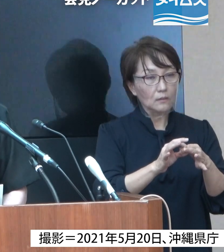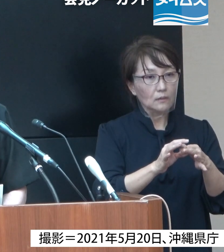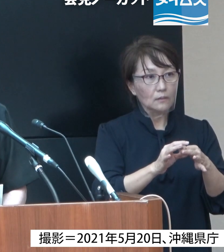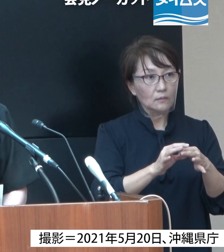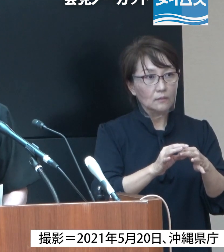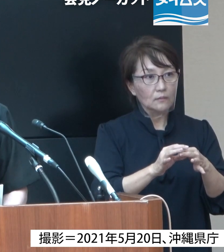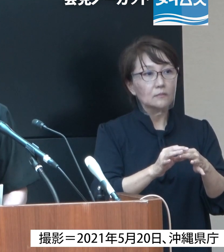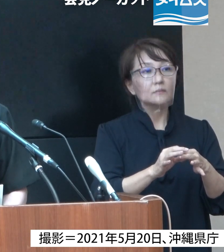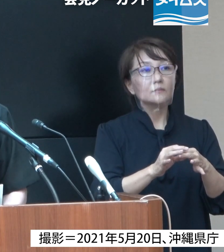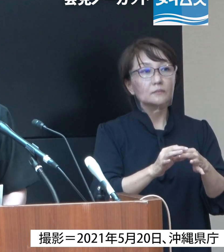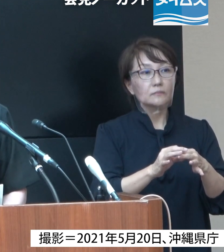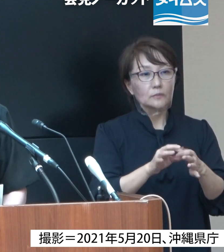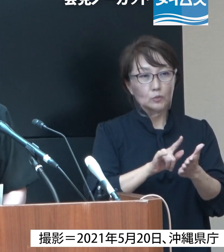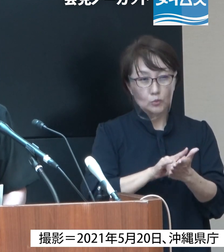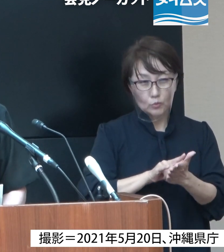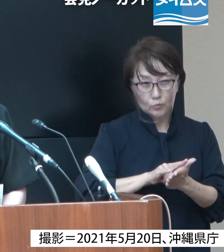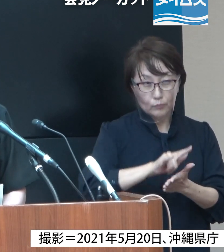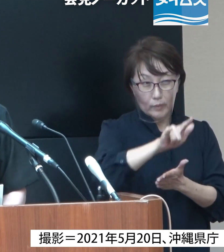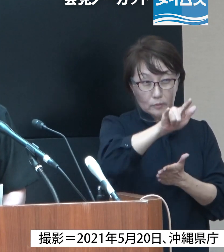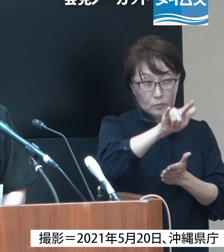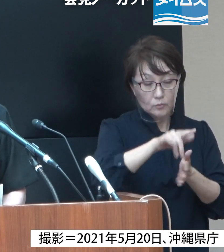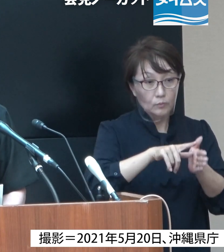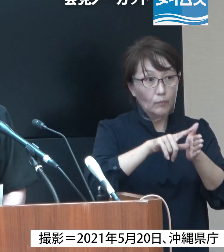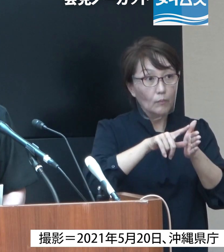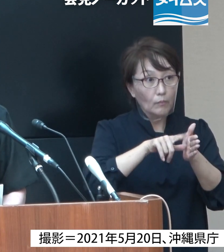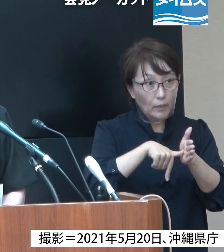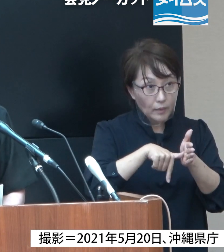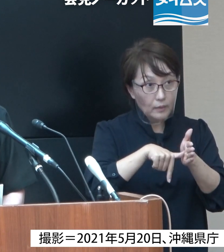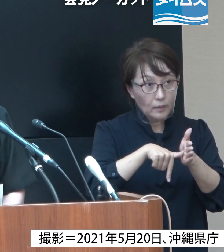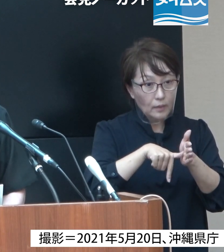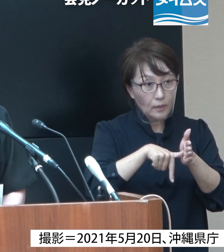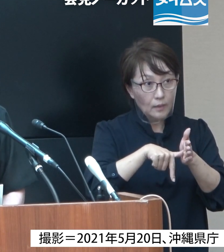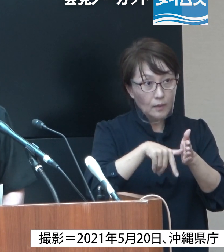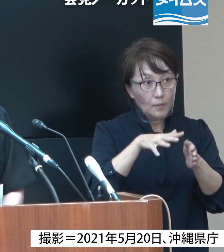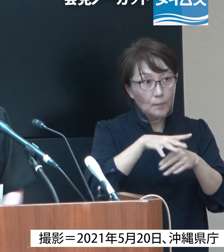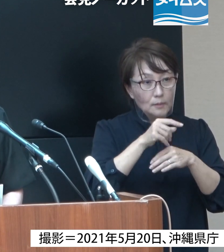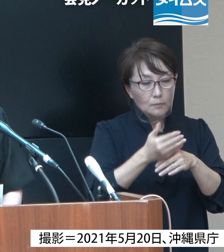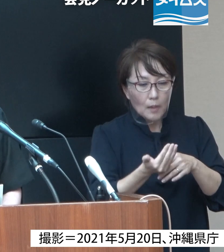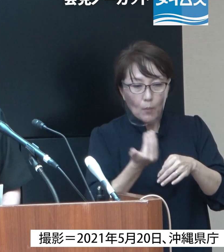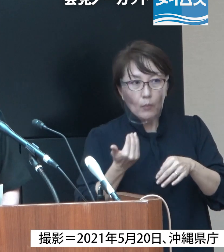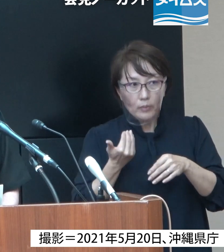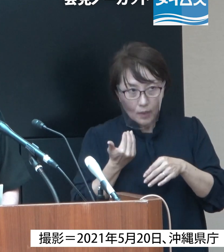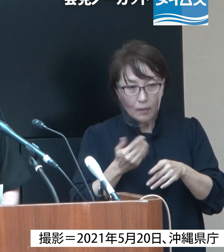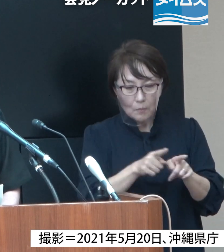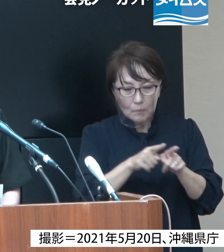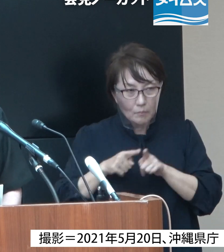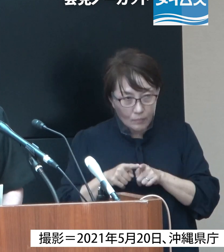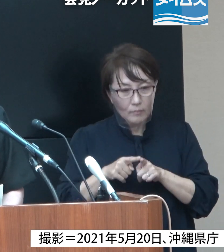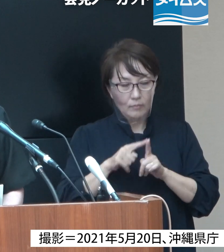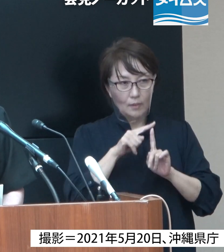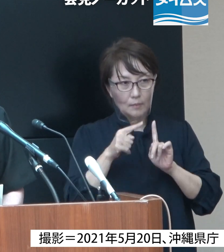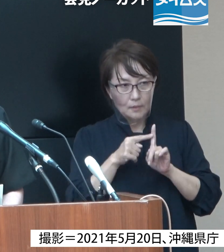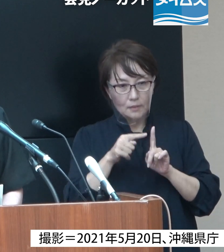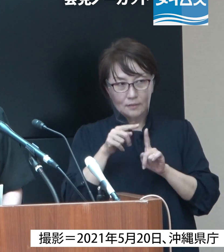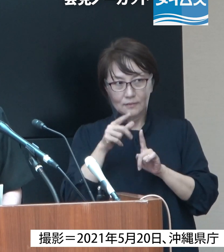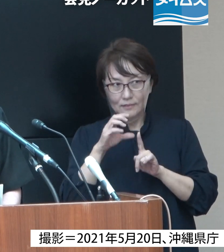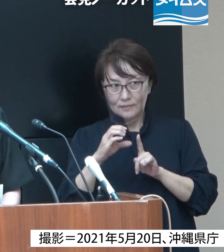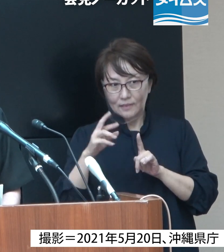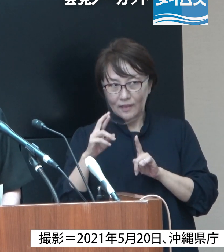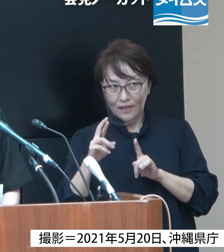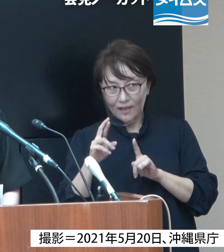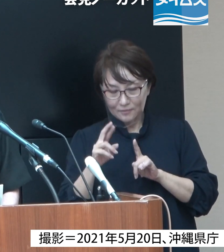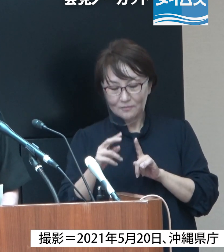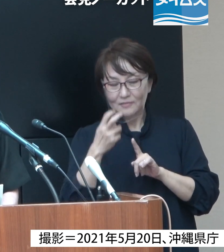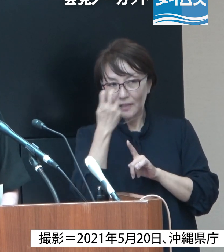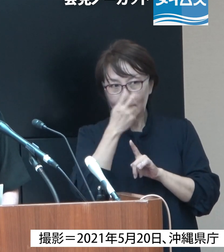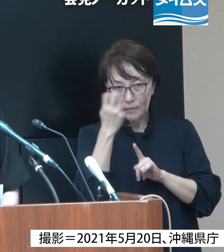離を出発する場合の、まず前もっての PCR 検査をしっかりと受けていただくことは国民